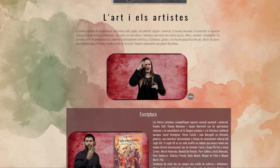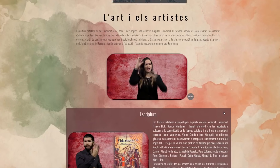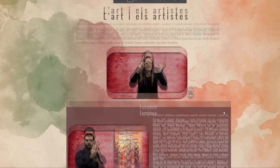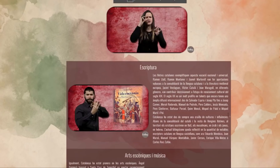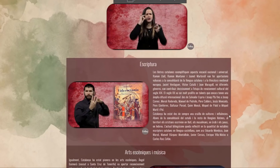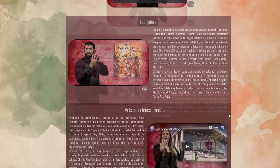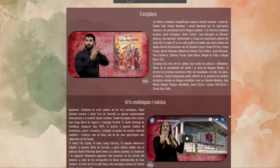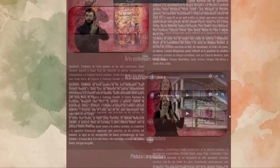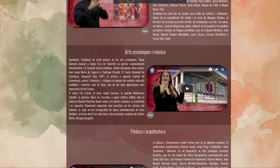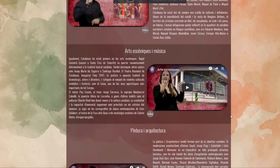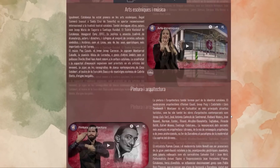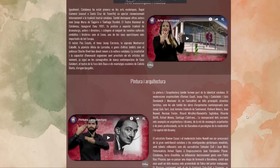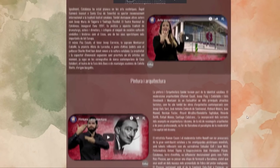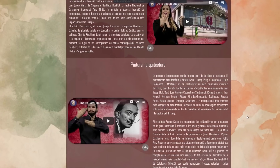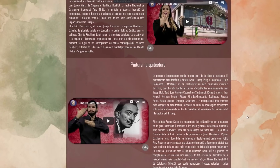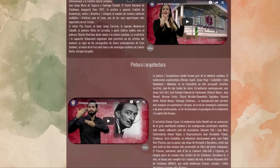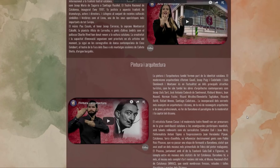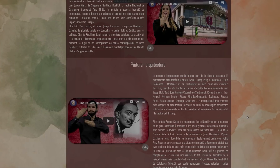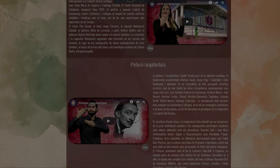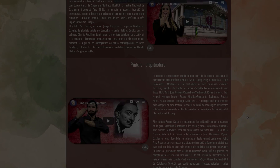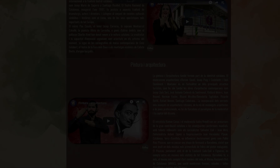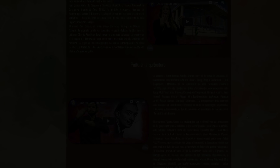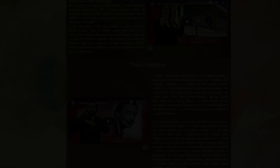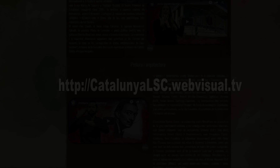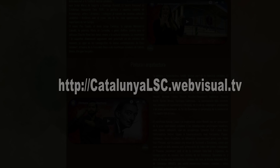creativitat, Ramon Llull, la capacitat d'absorció de...